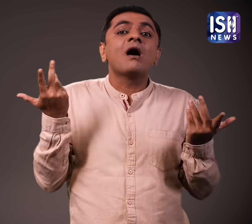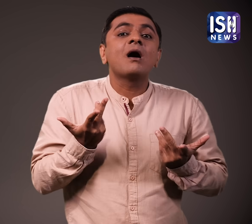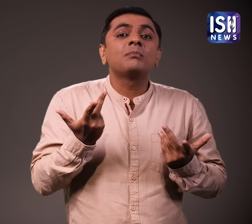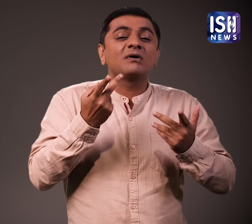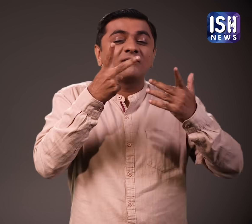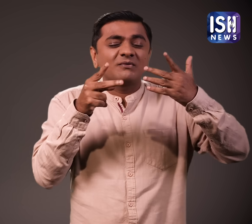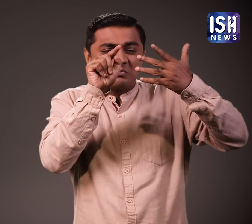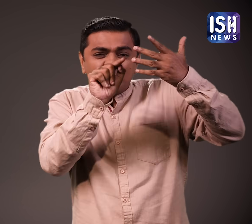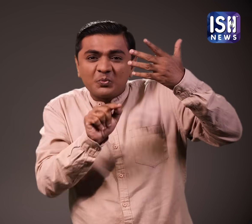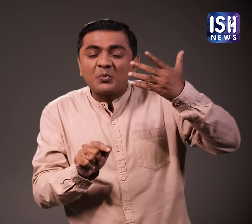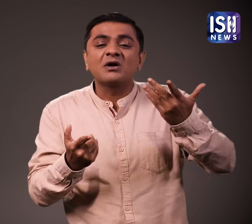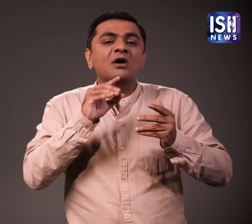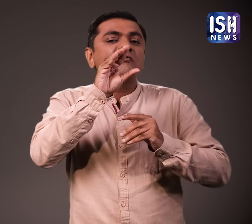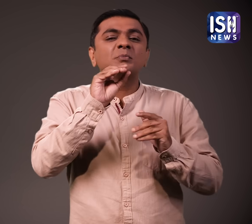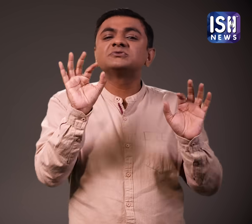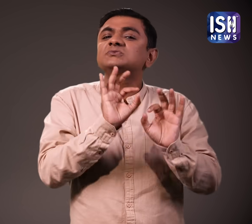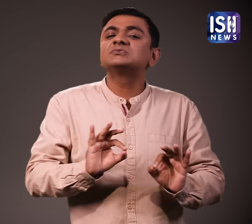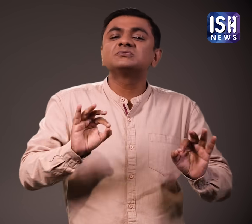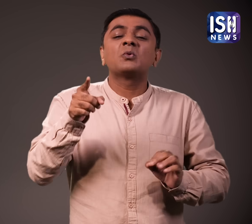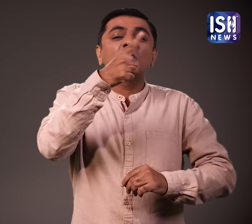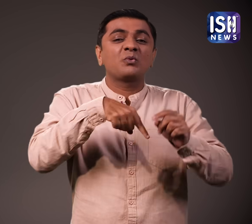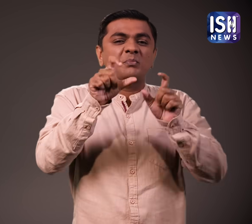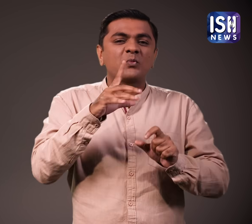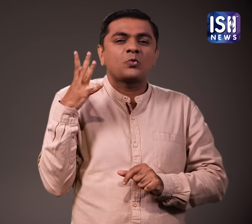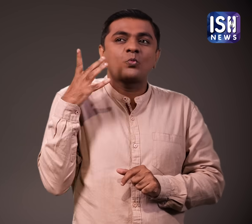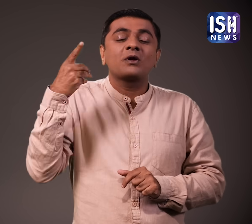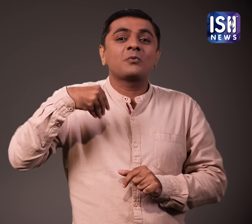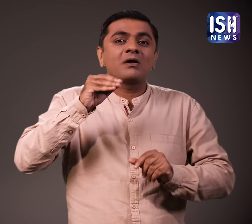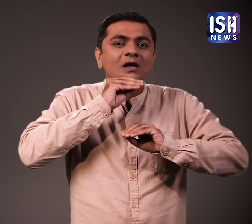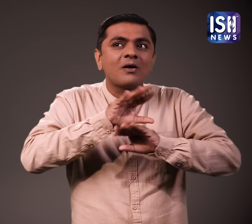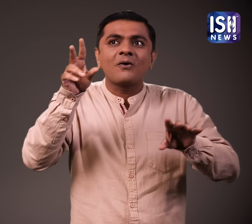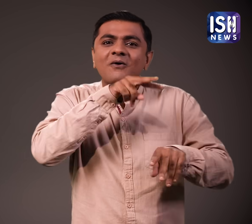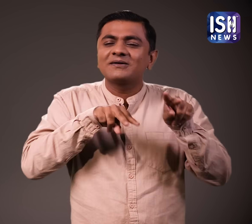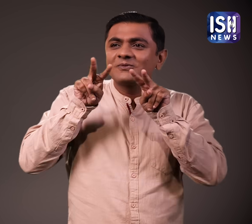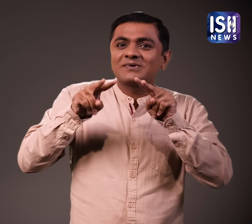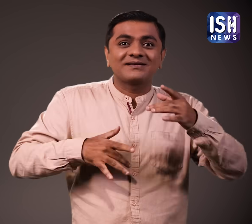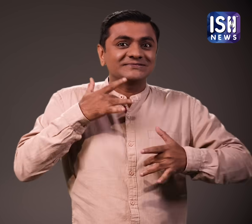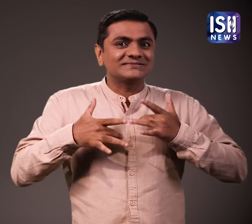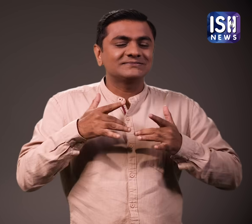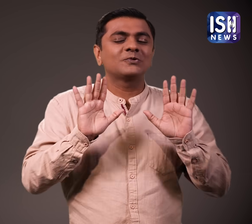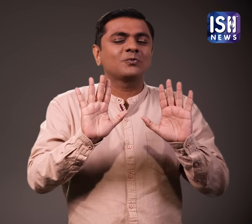रहने आएगी, इसकी लागत और अन्यों फिबरन अभी तक सामने नहीं आये है, हमें दिलजस अड़ेट के लिए इंतजार करना होगा।